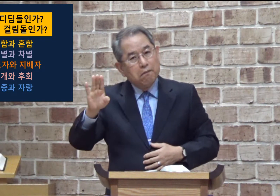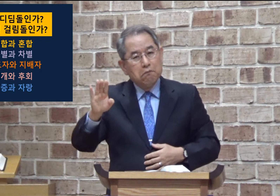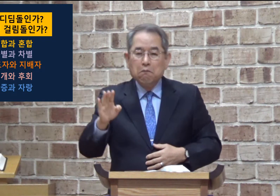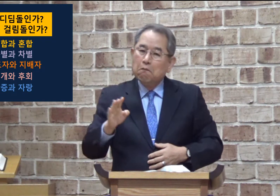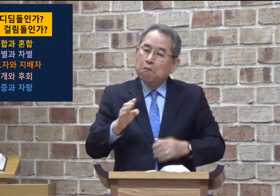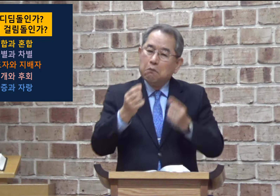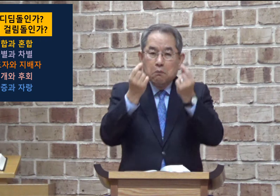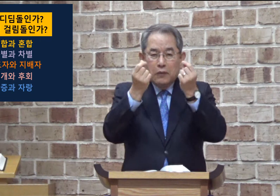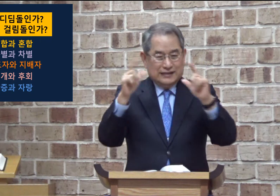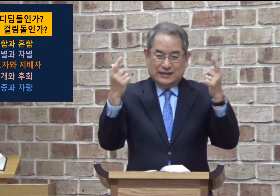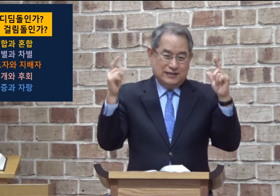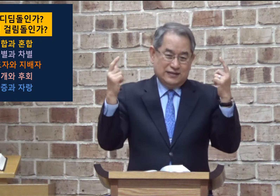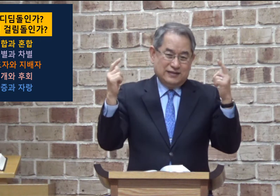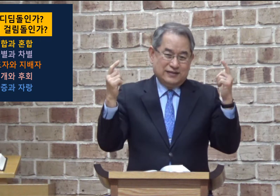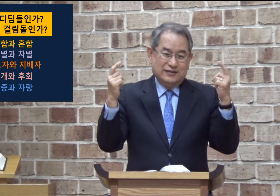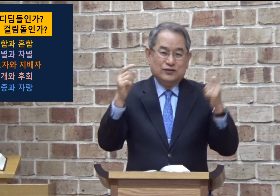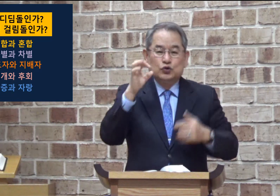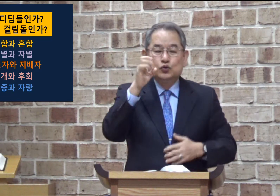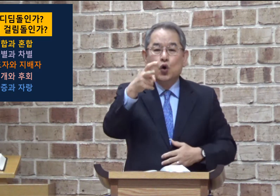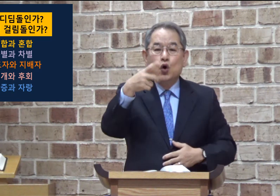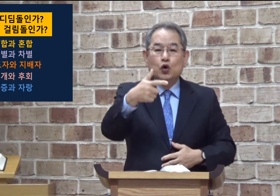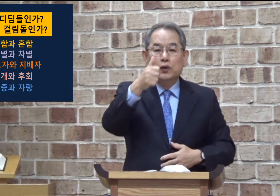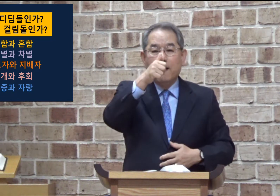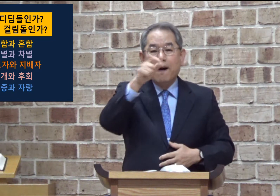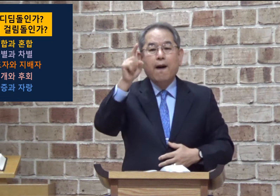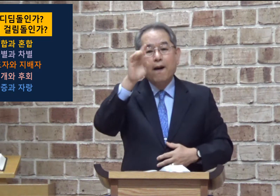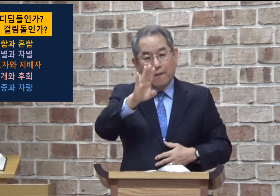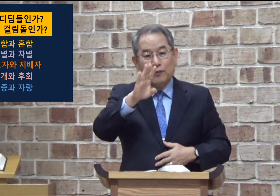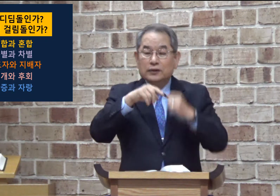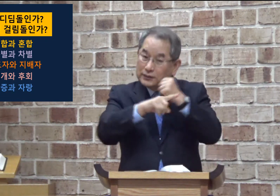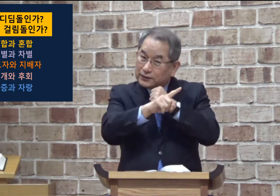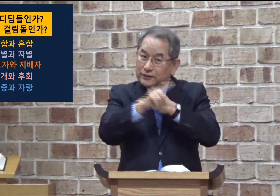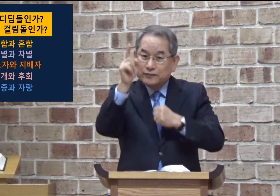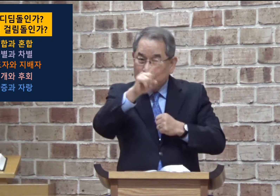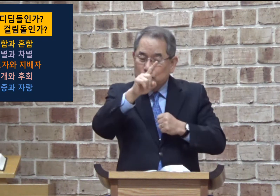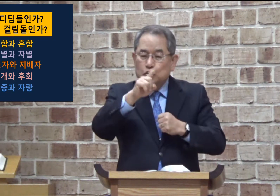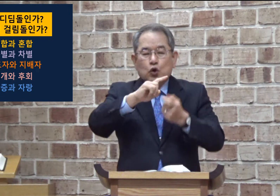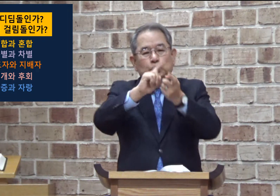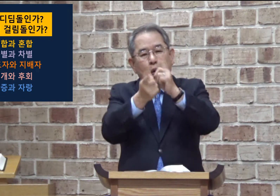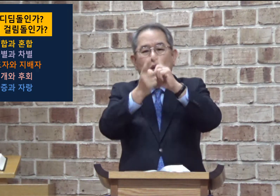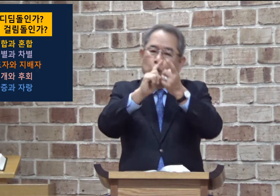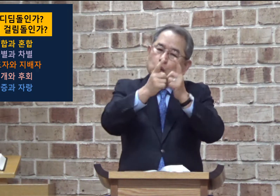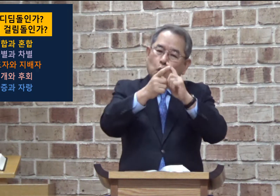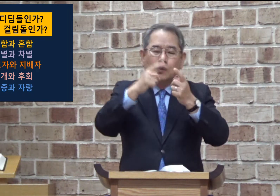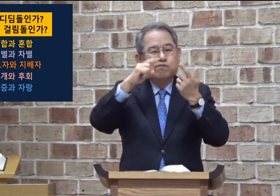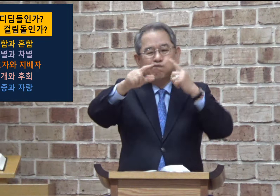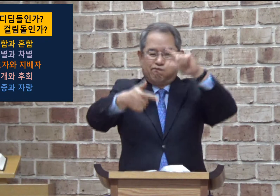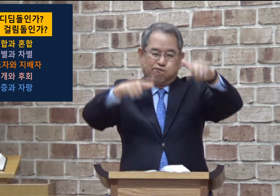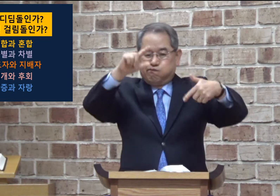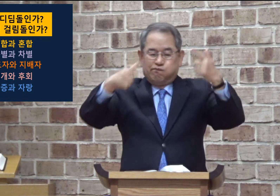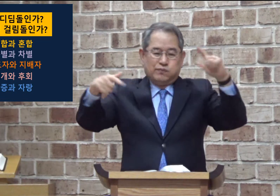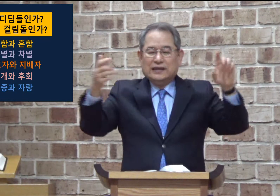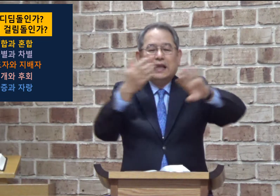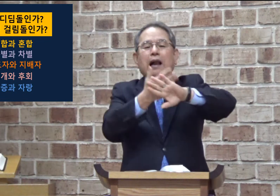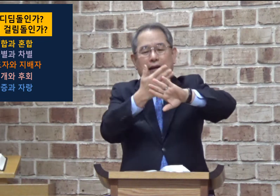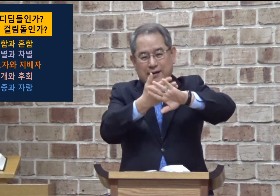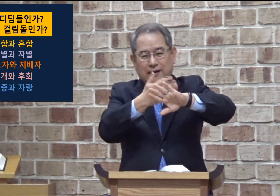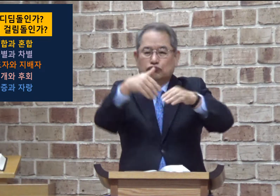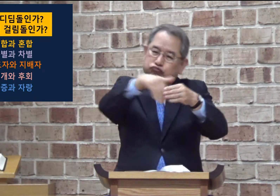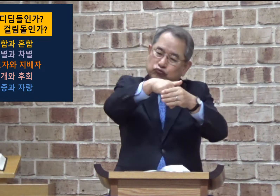다릅니다. 문화도, 배경도, 지식도, 삶도, 습관도 다르지만 하나로